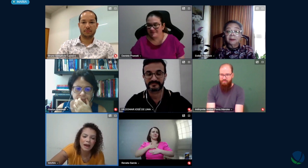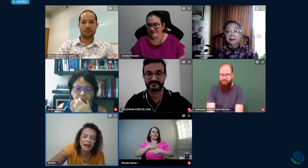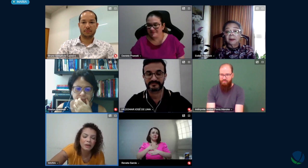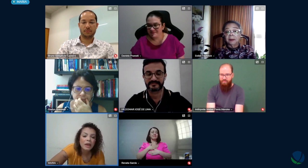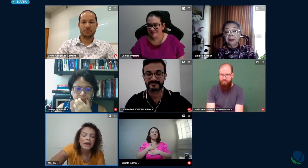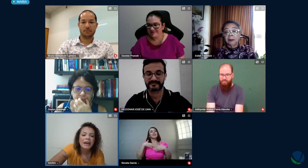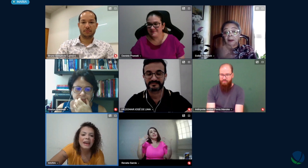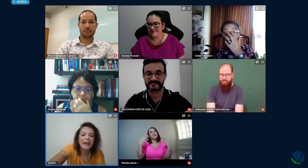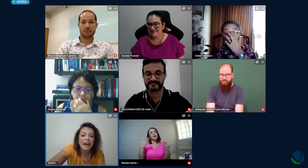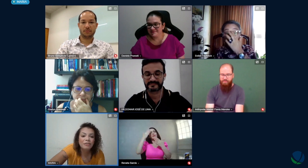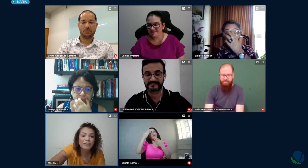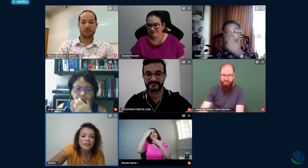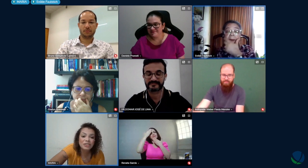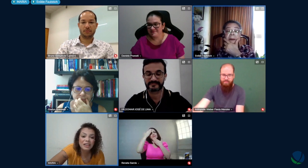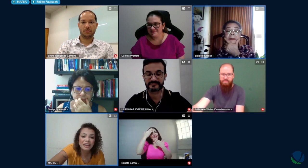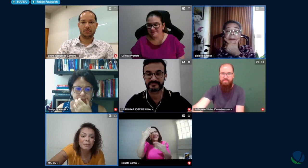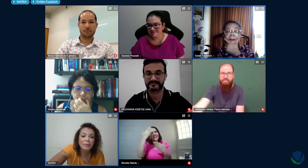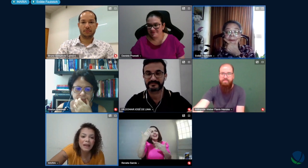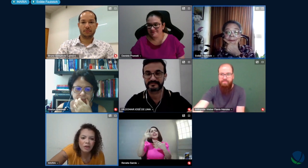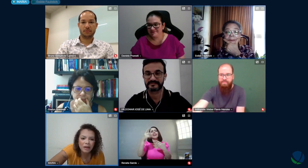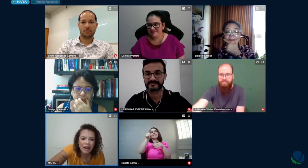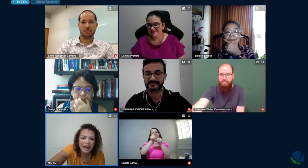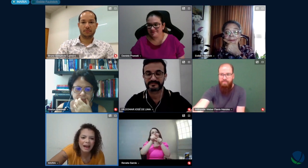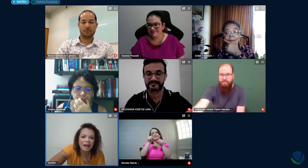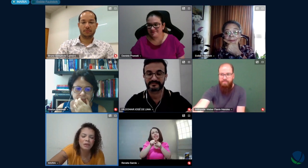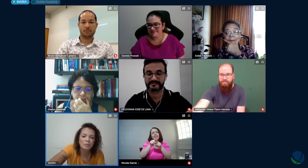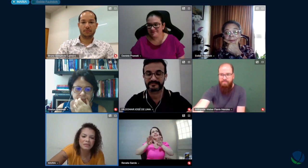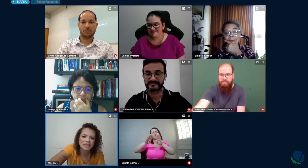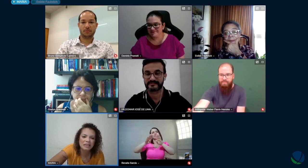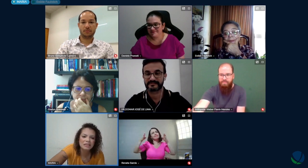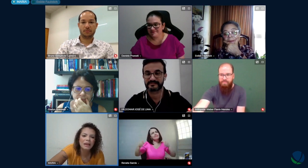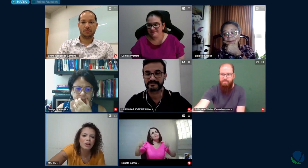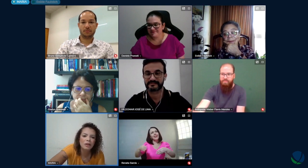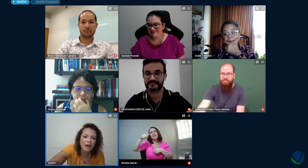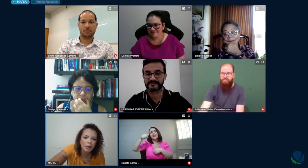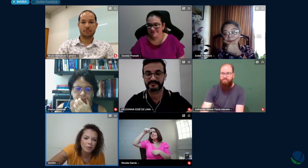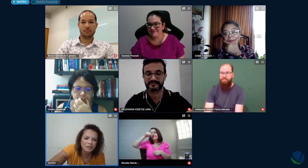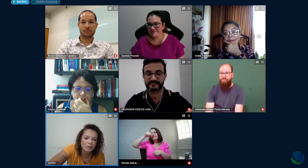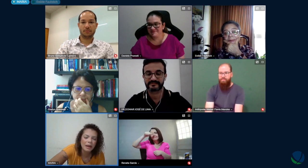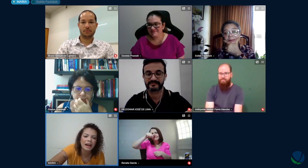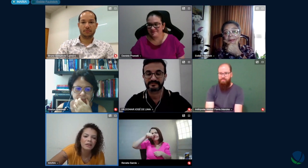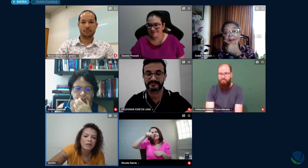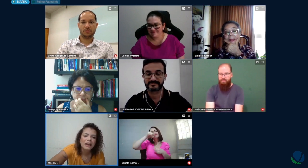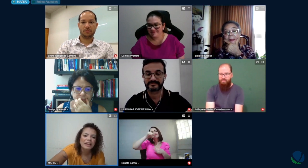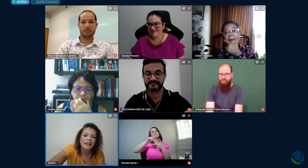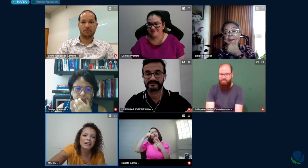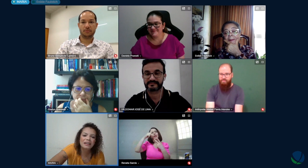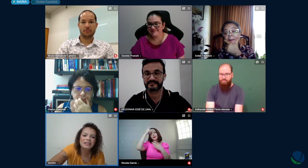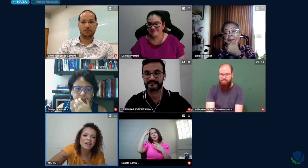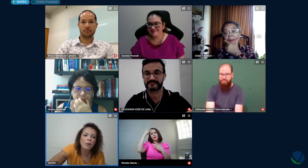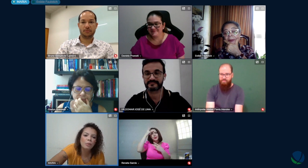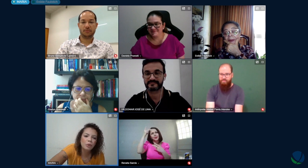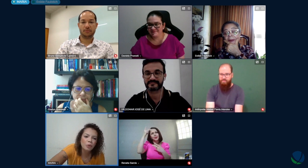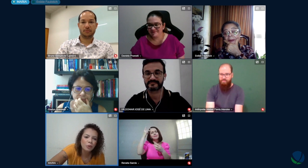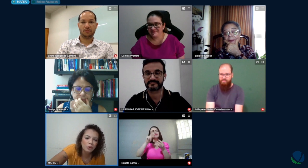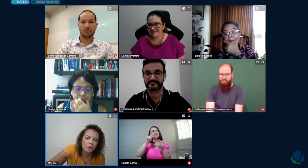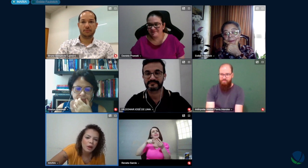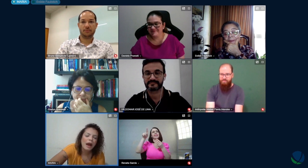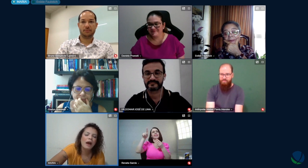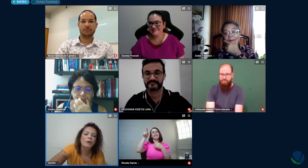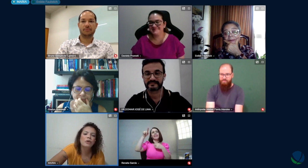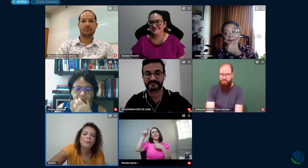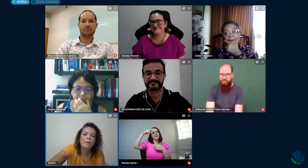meu trabalho, a fim de melhorar a minha pesquisa, melhorar o meu trabalho. Quero agradecer ao